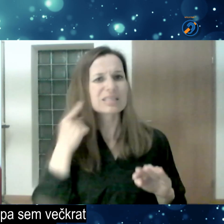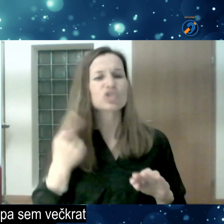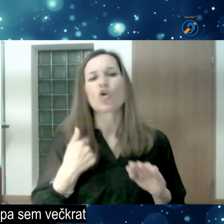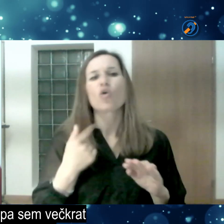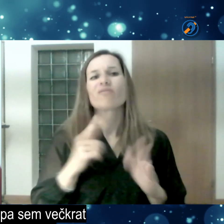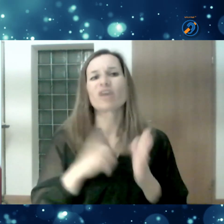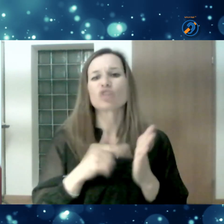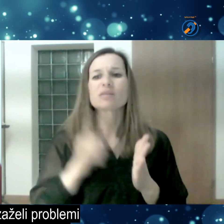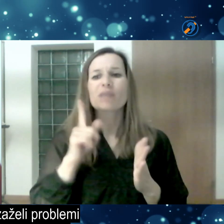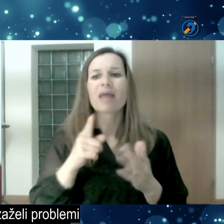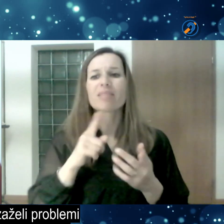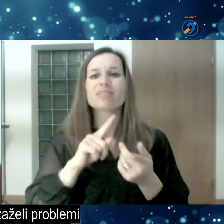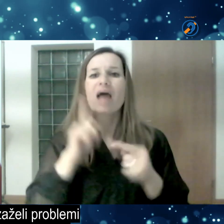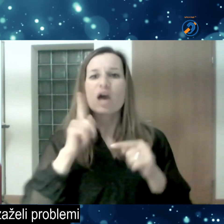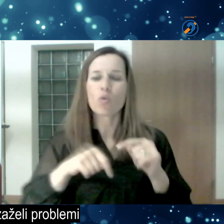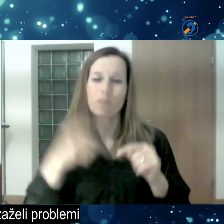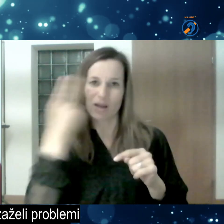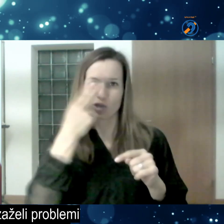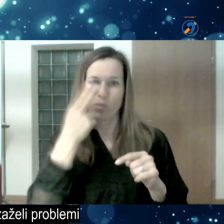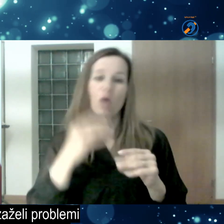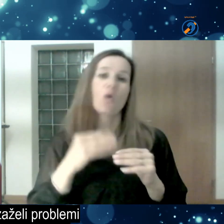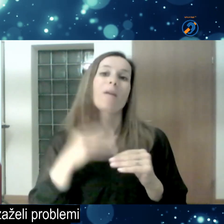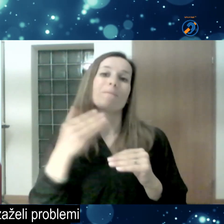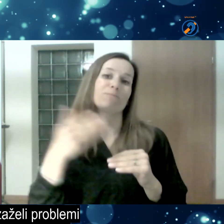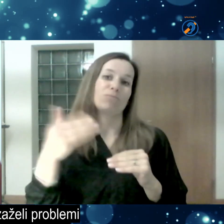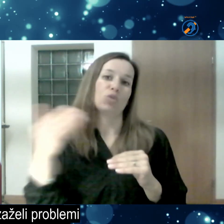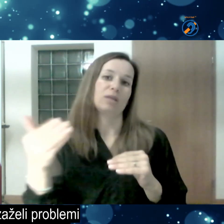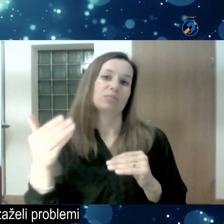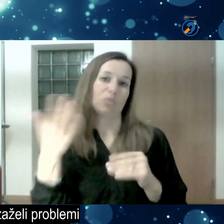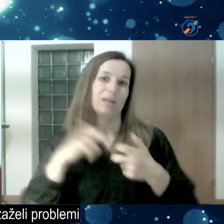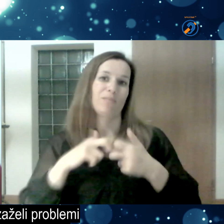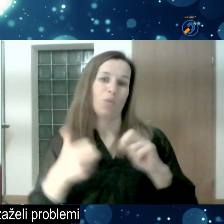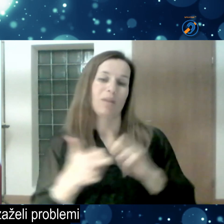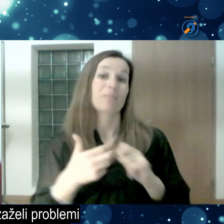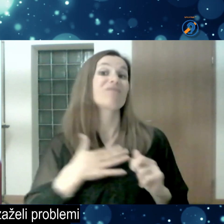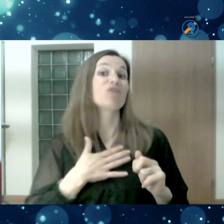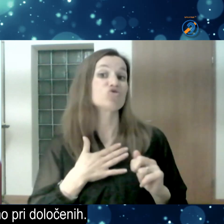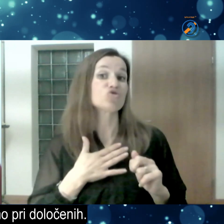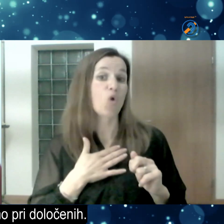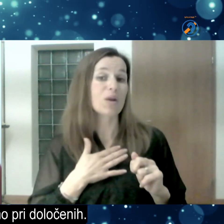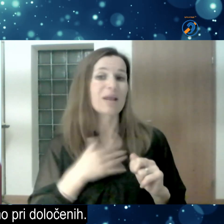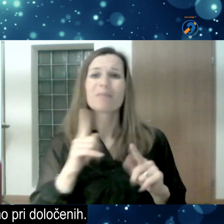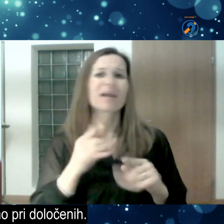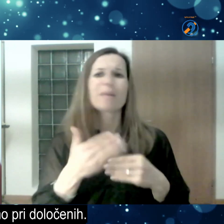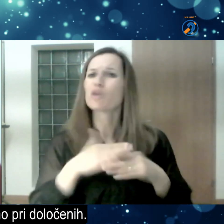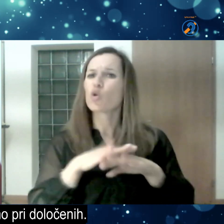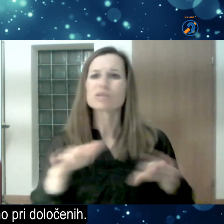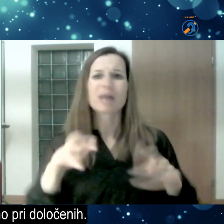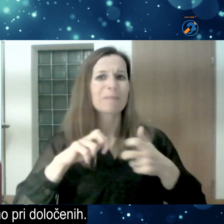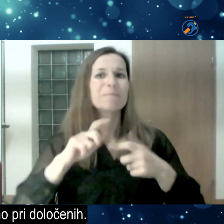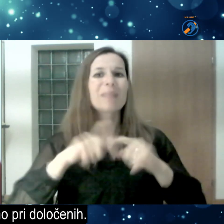narobe razumel. Potem so se začeli problemi v šoli, ampak ne pri vseh predmetih, samo pri